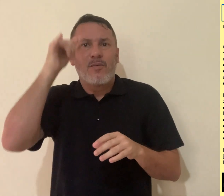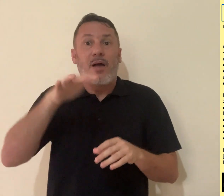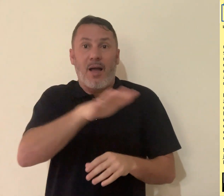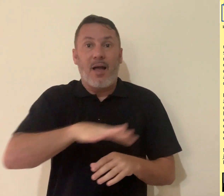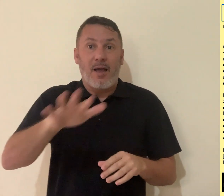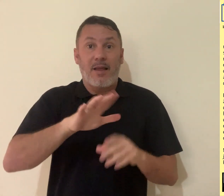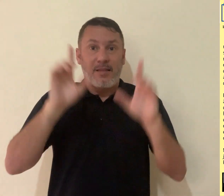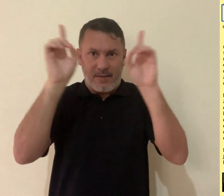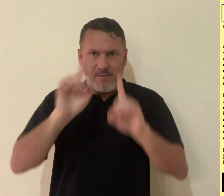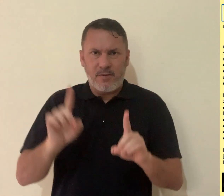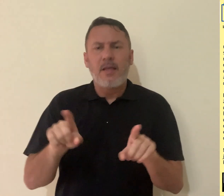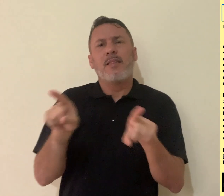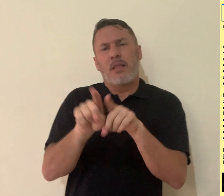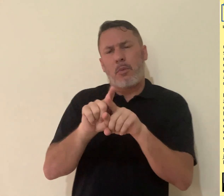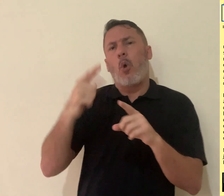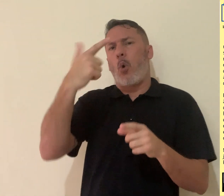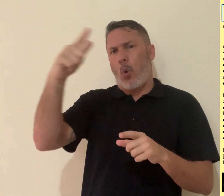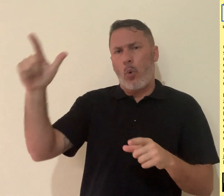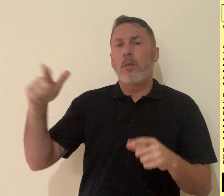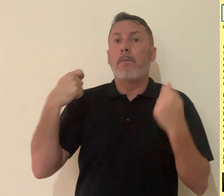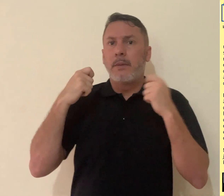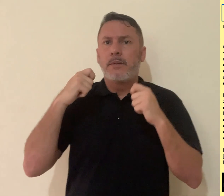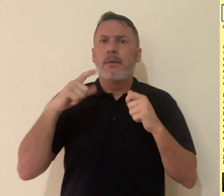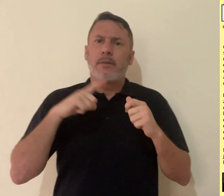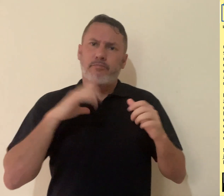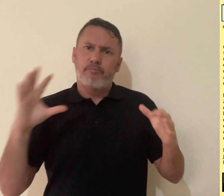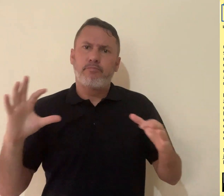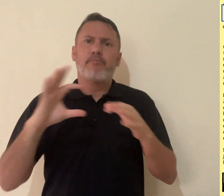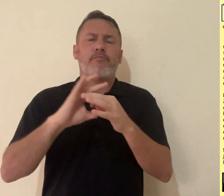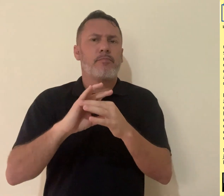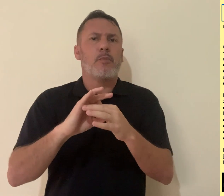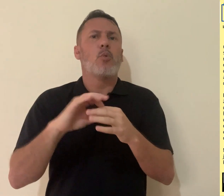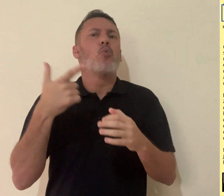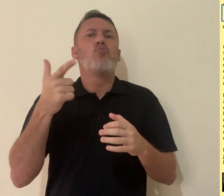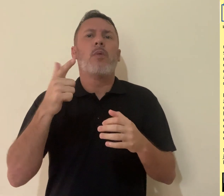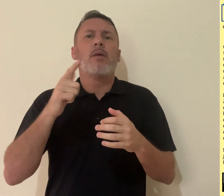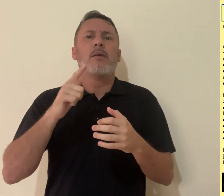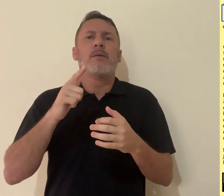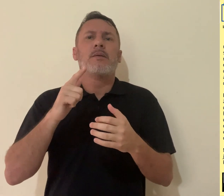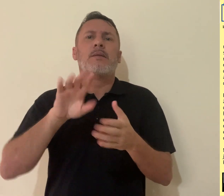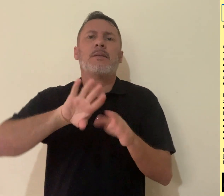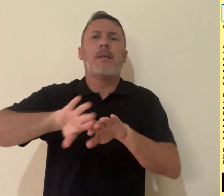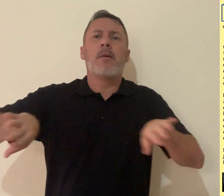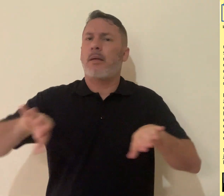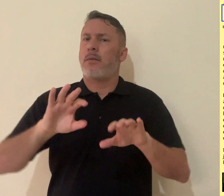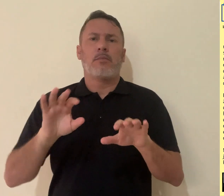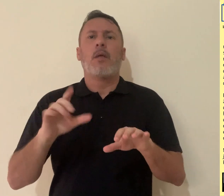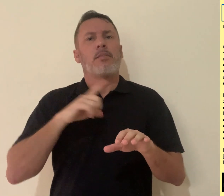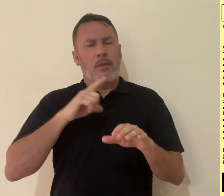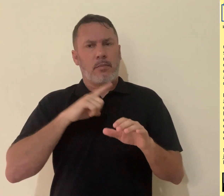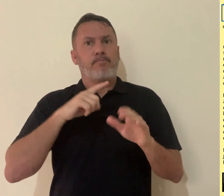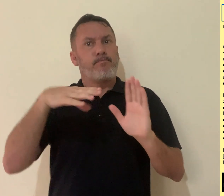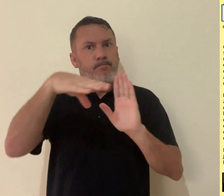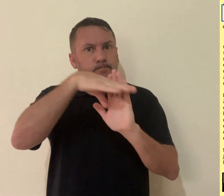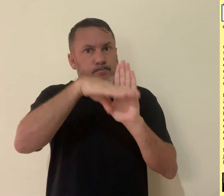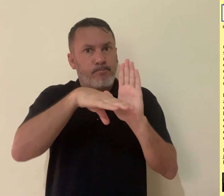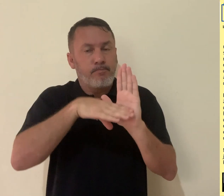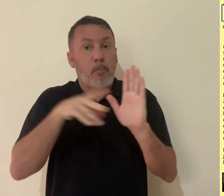pessoas com deficiência além das gerais que devem ser atendidas por todos indistintamente a específicas de acordo